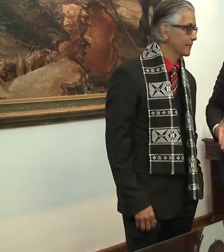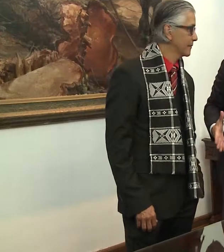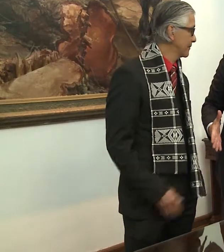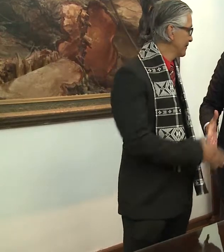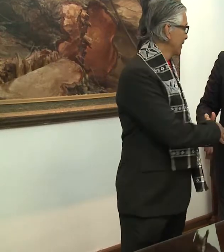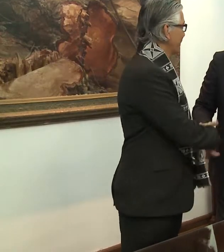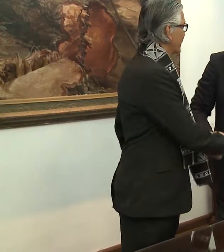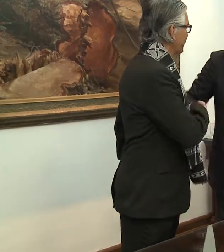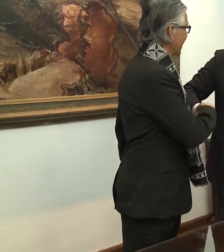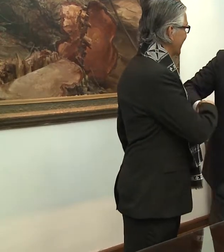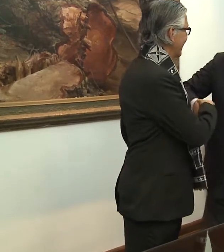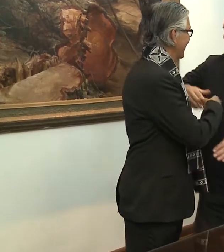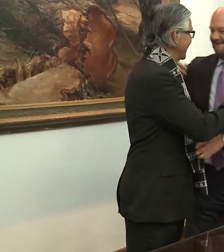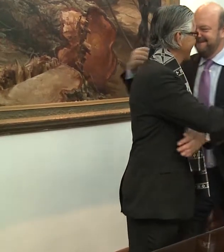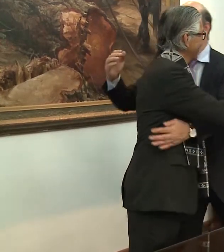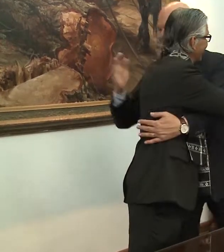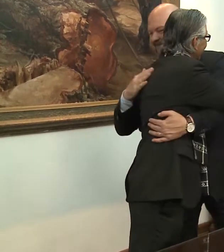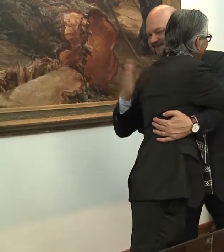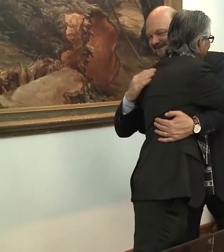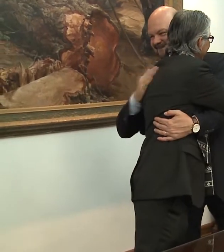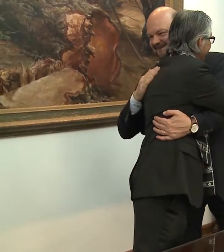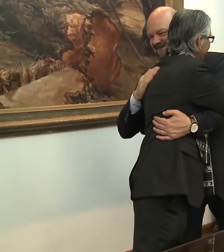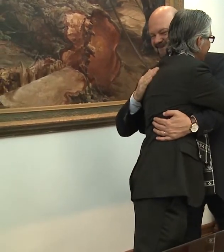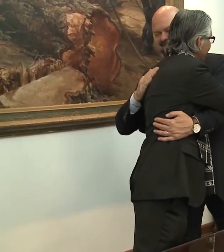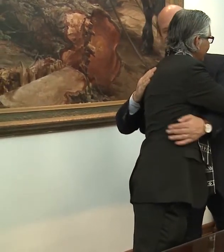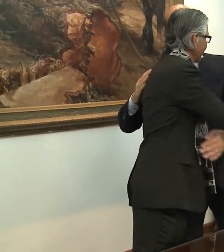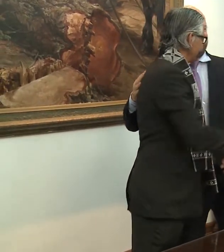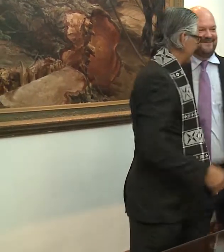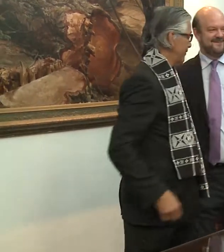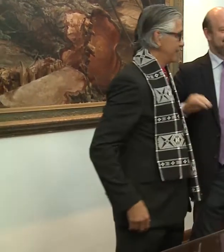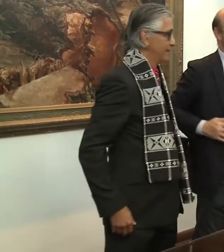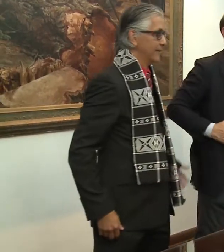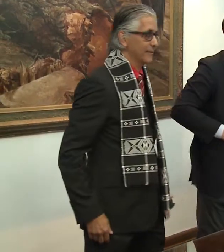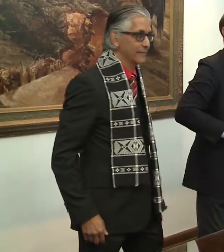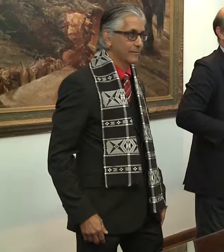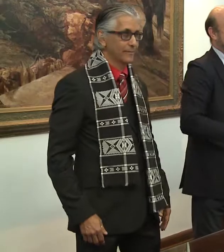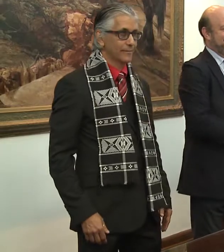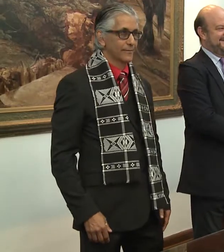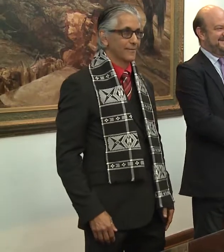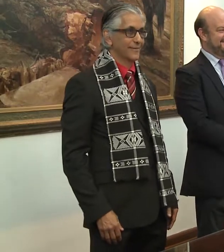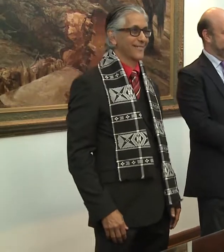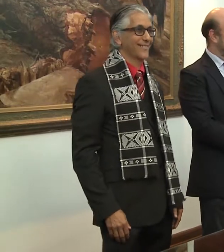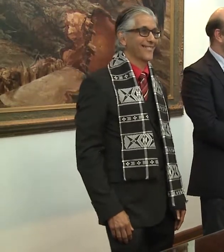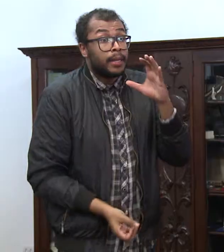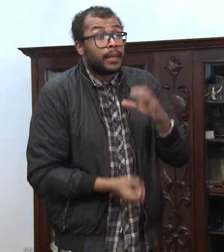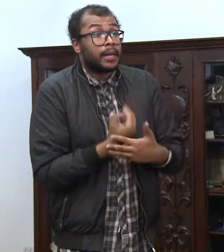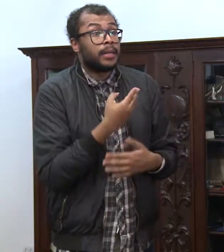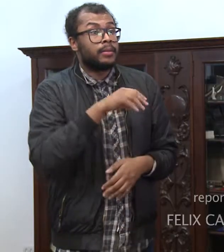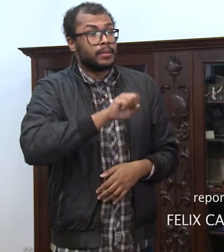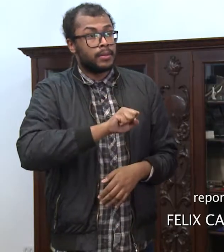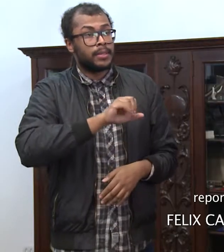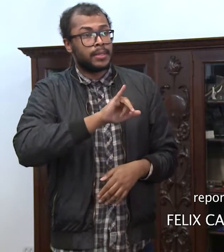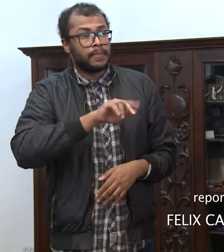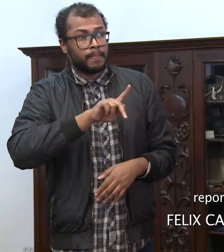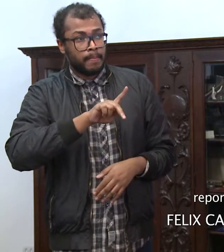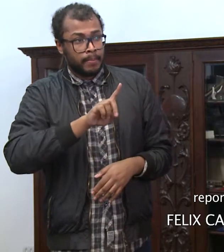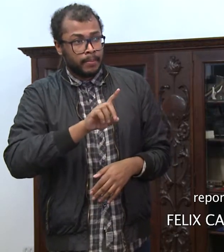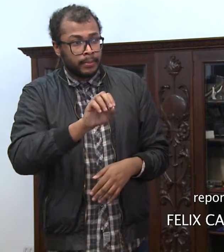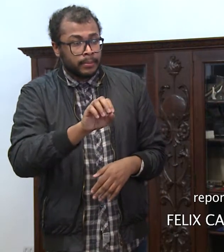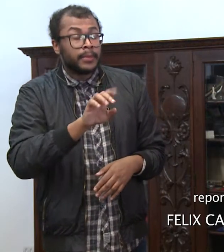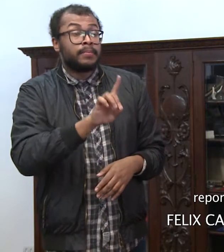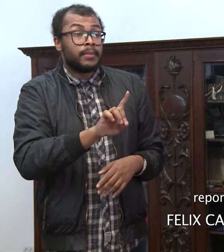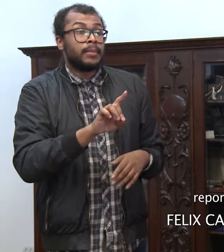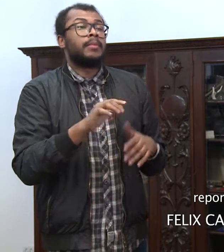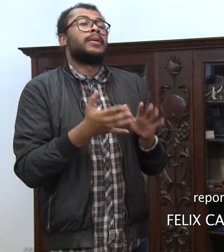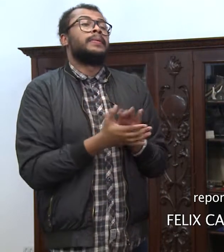nesta quinta feira ufpr de um importante passo para fortalecer suas políticas de inclusão a universidade mais antiga